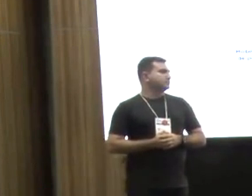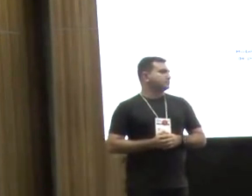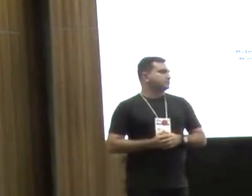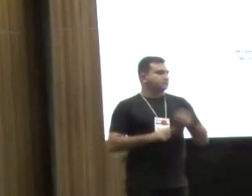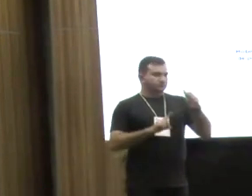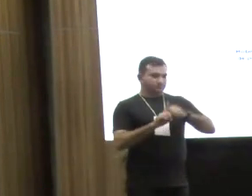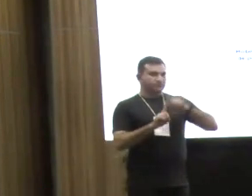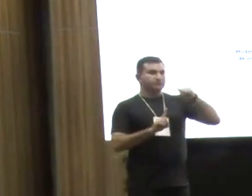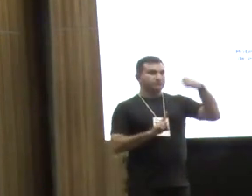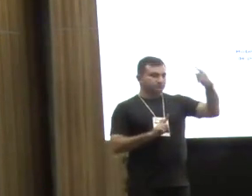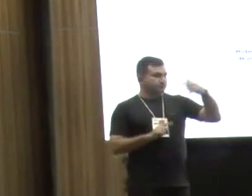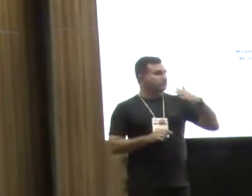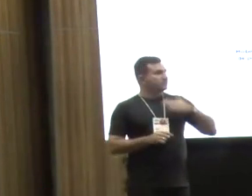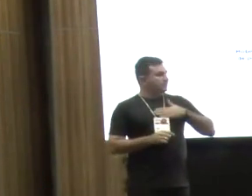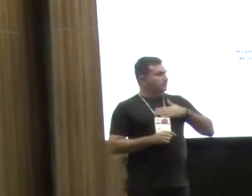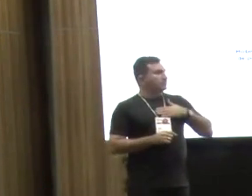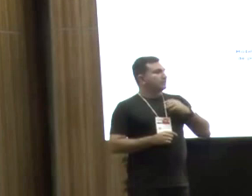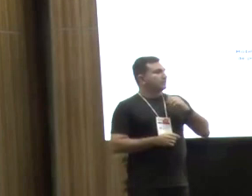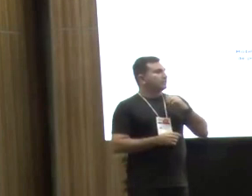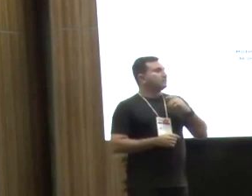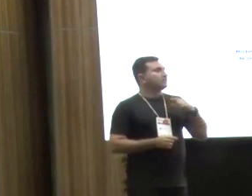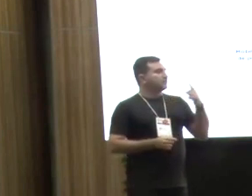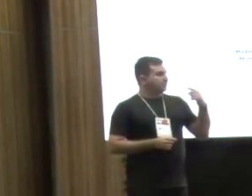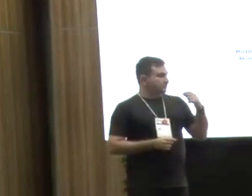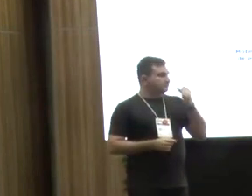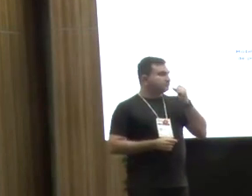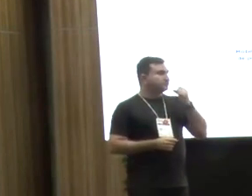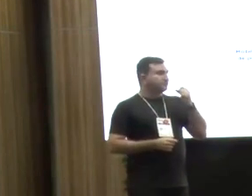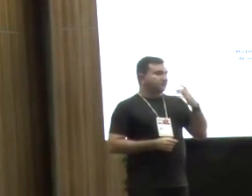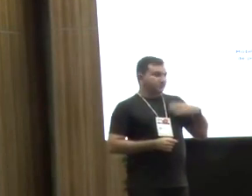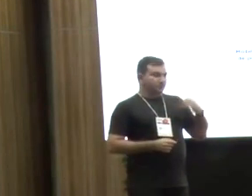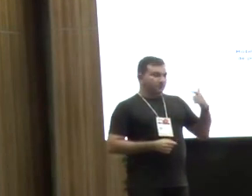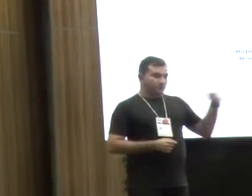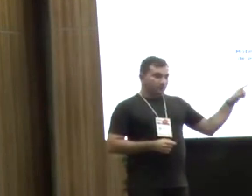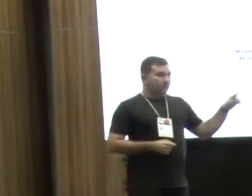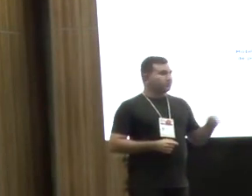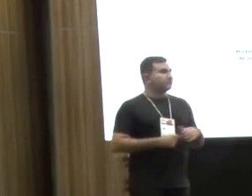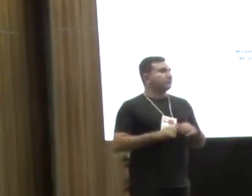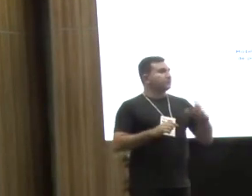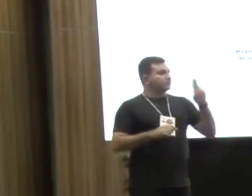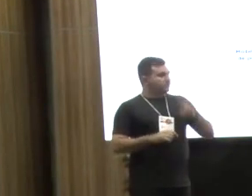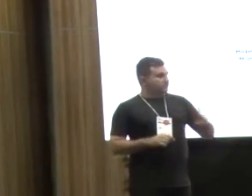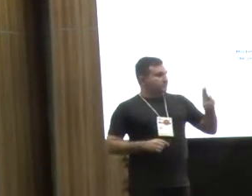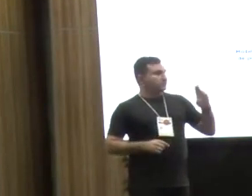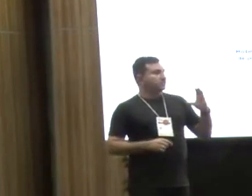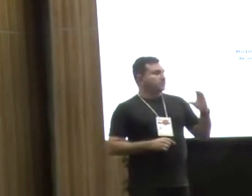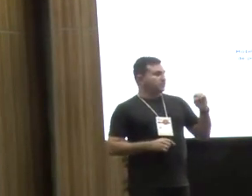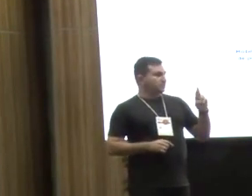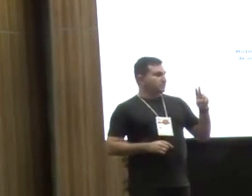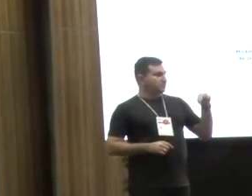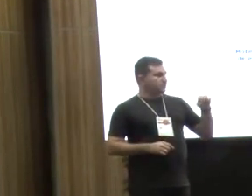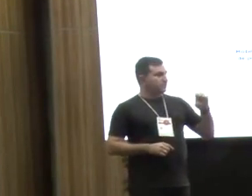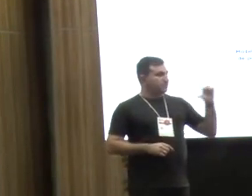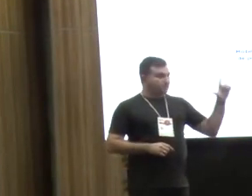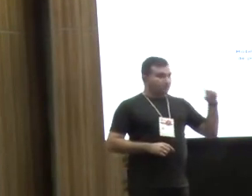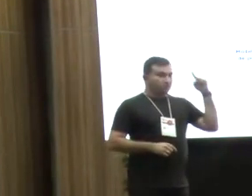Mês que vem, meu mais velho defende doutorado na Universidade de Cornell em microeconomia.